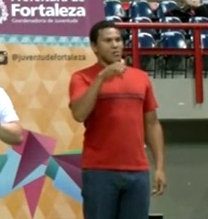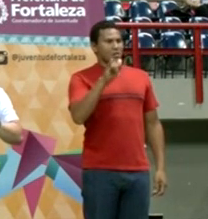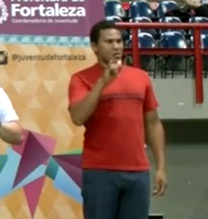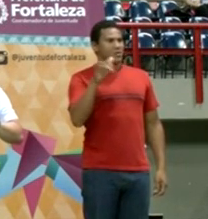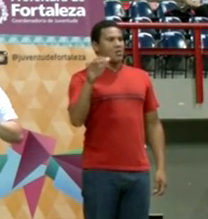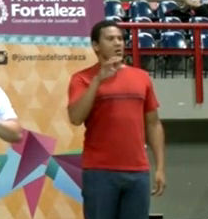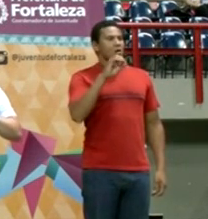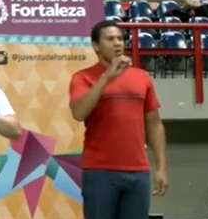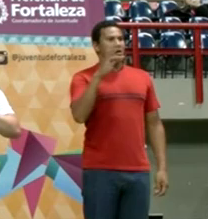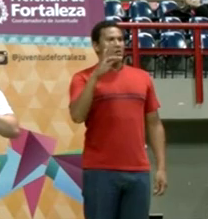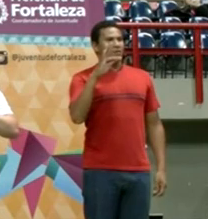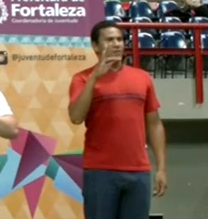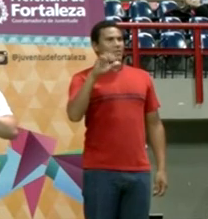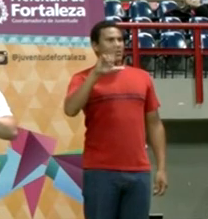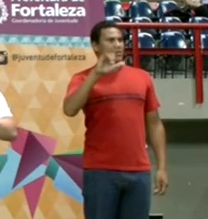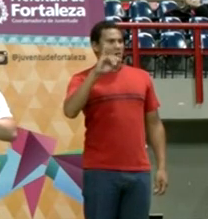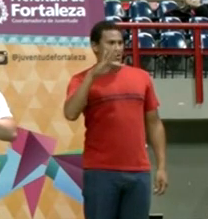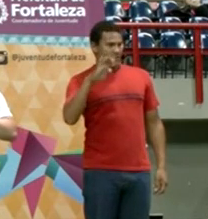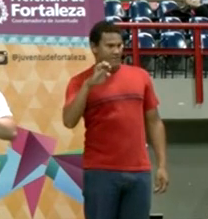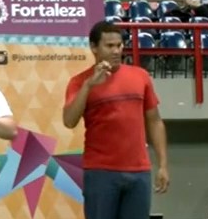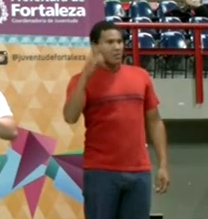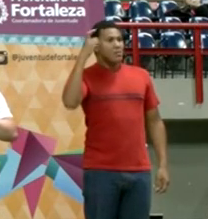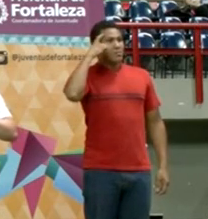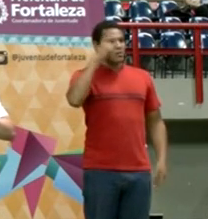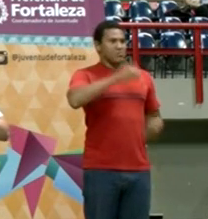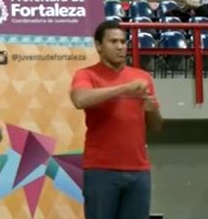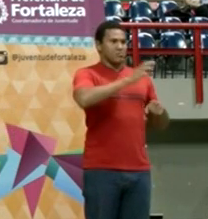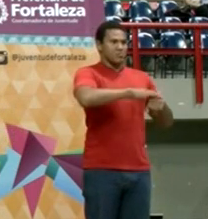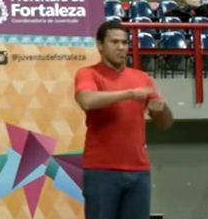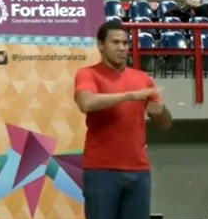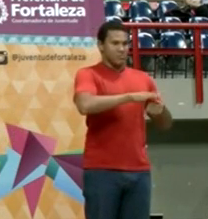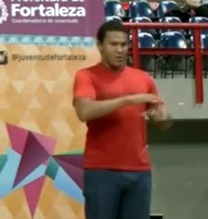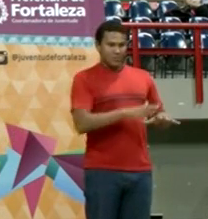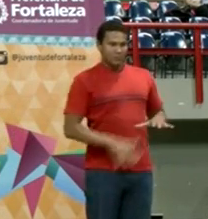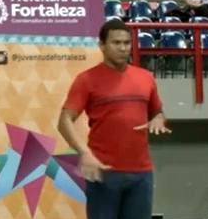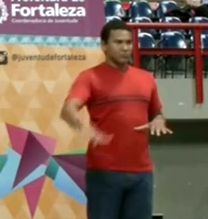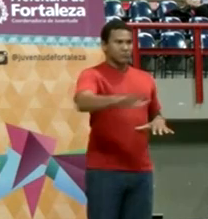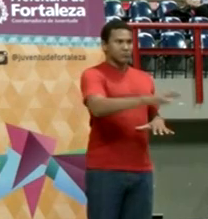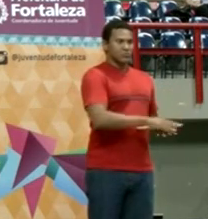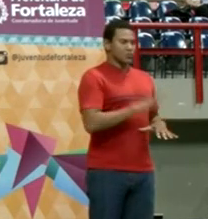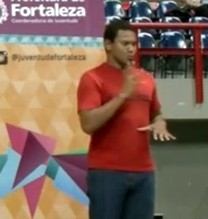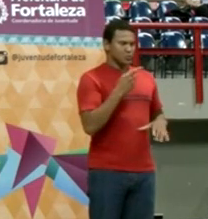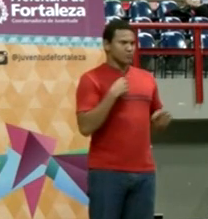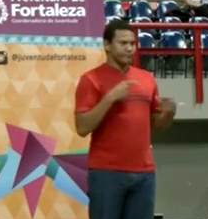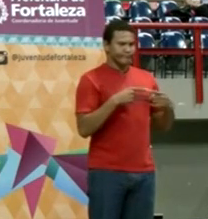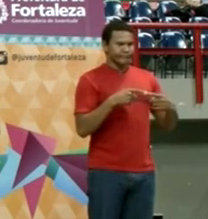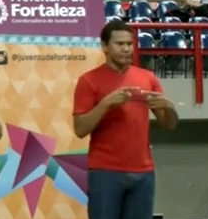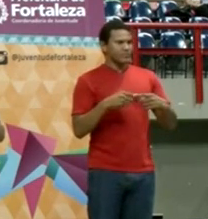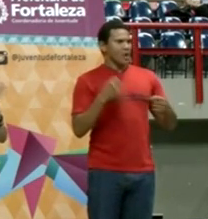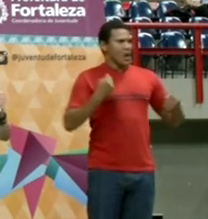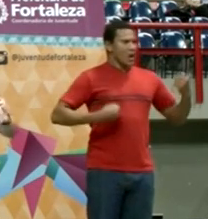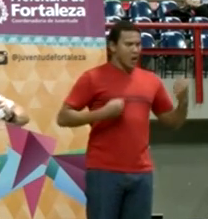vida americano. Eles produziam para eles e tudo era moldado para eles. Aí